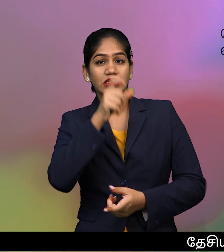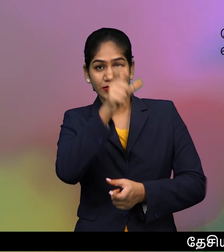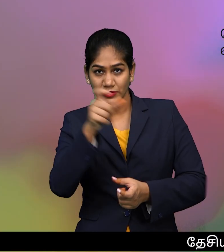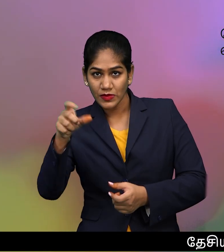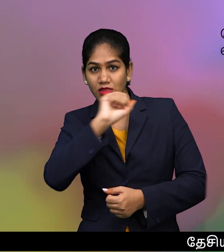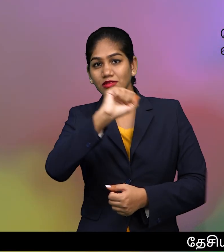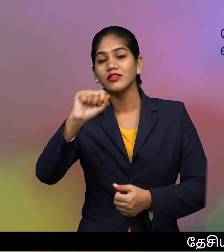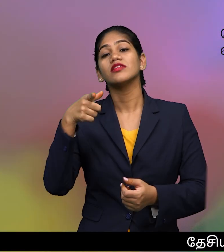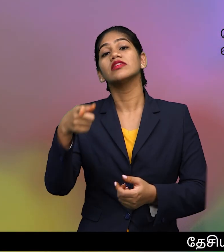தேசிய வருமானம்